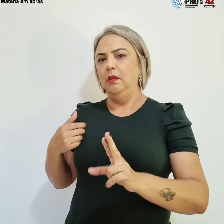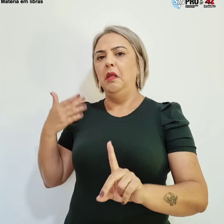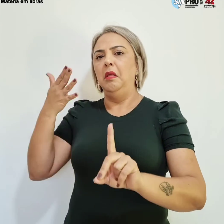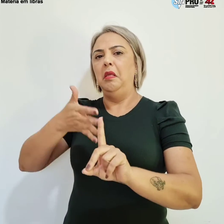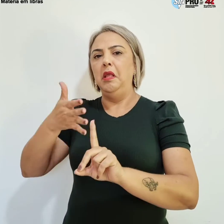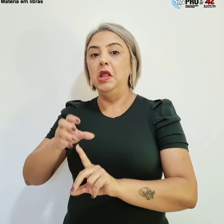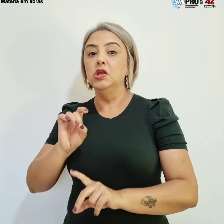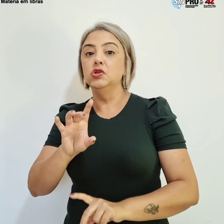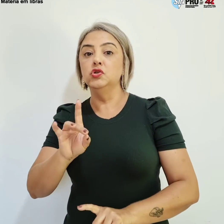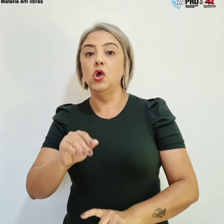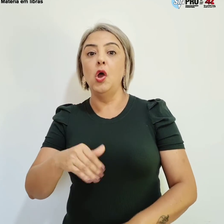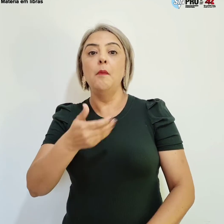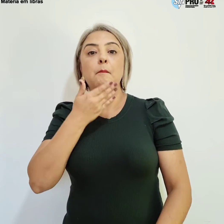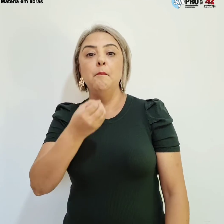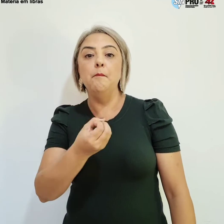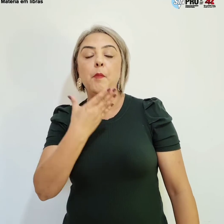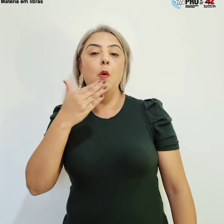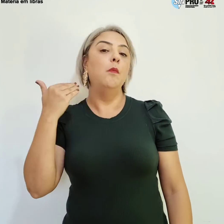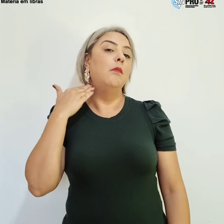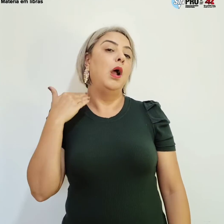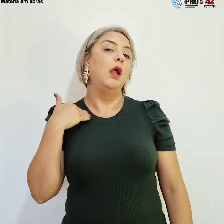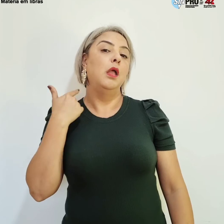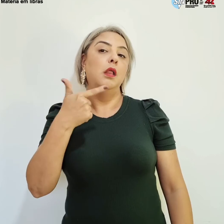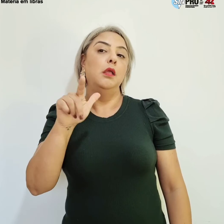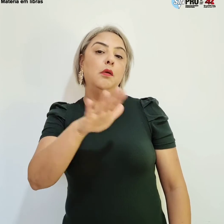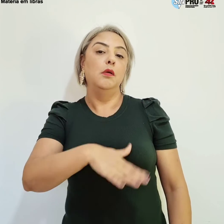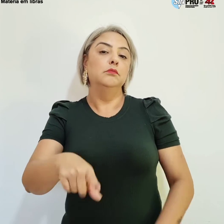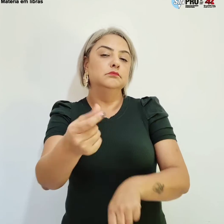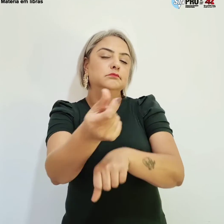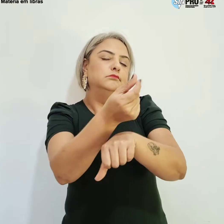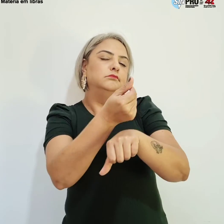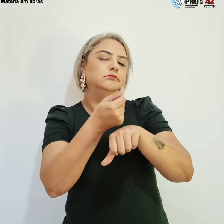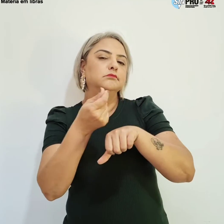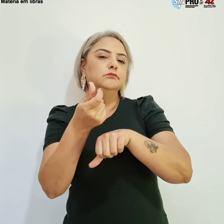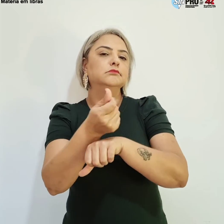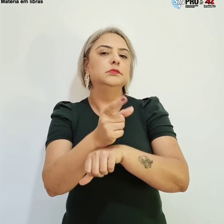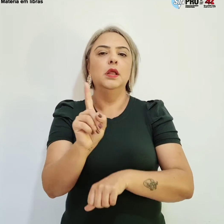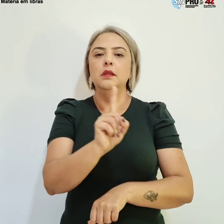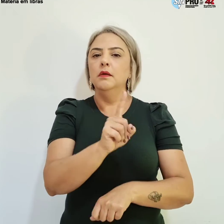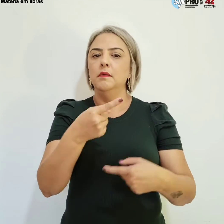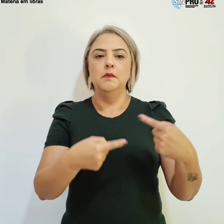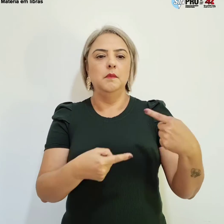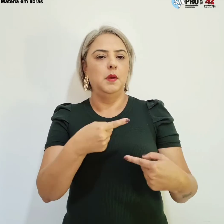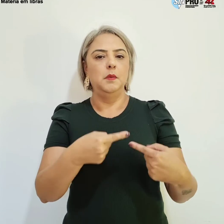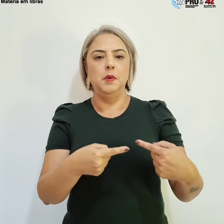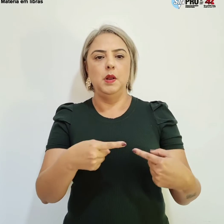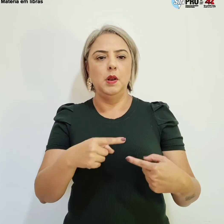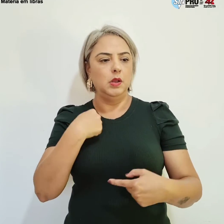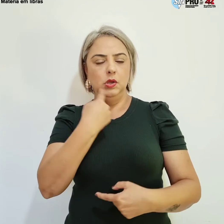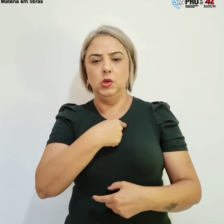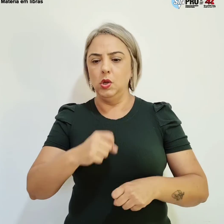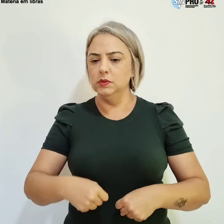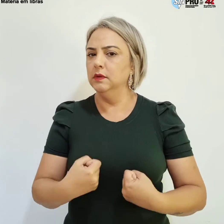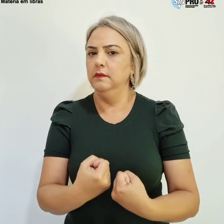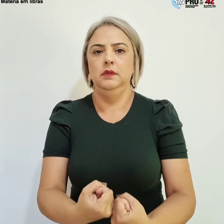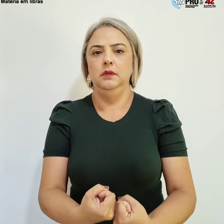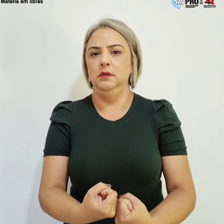favorecer banqueiros e outros setores do capital. Não é uma política que a gente defenda. A